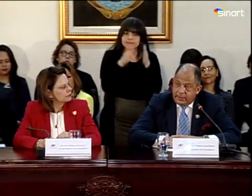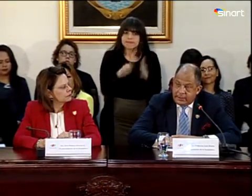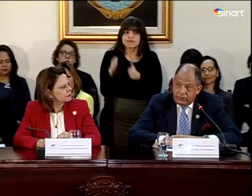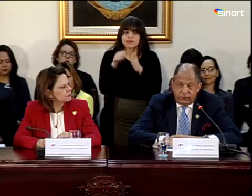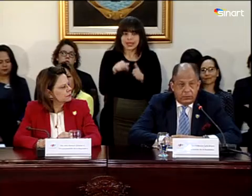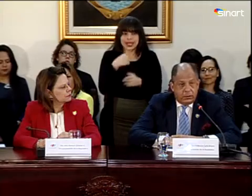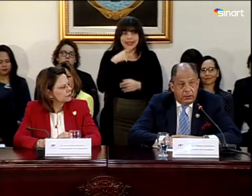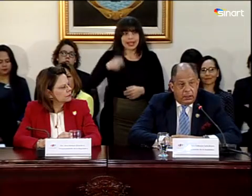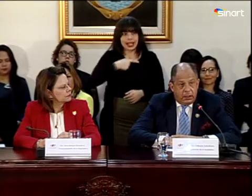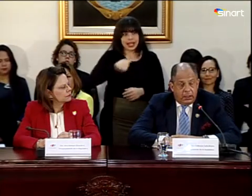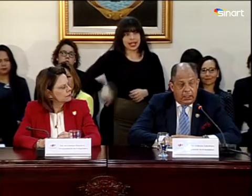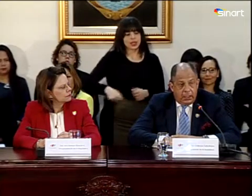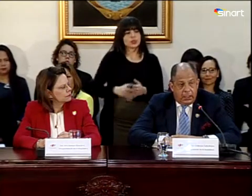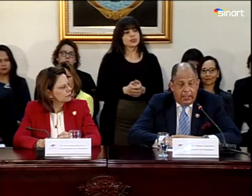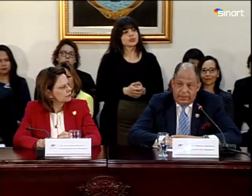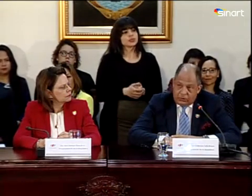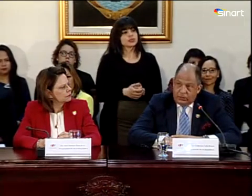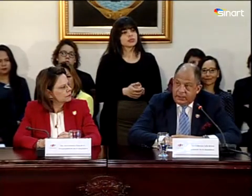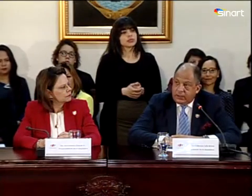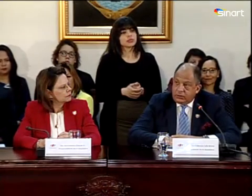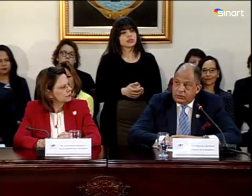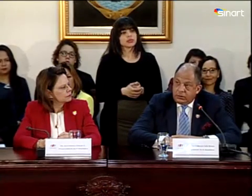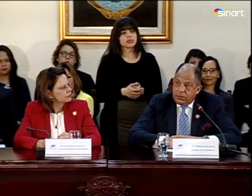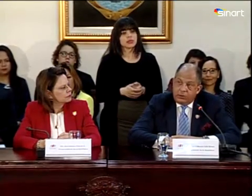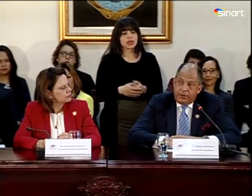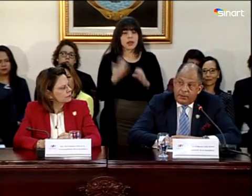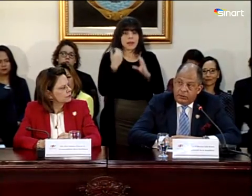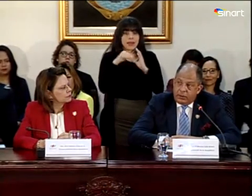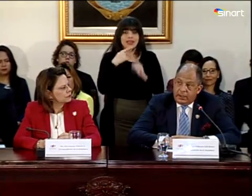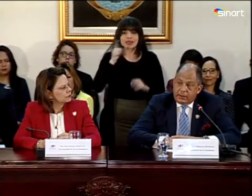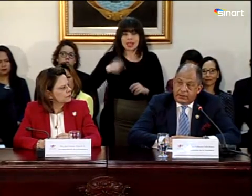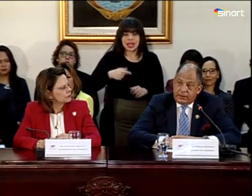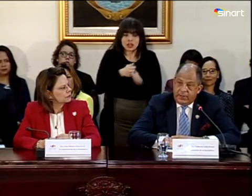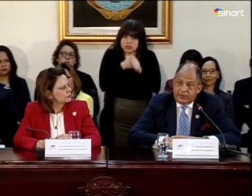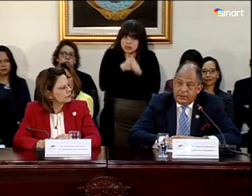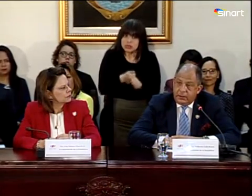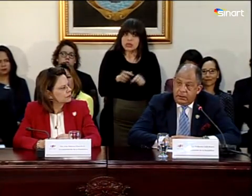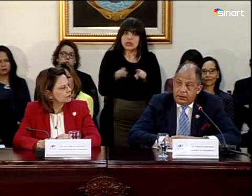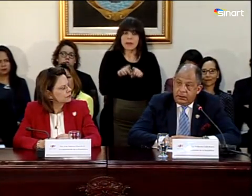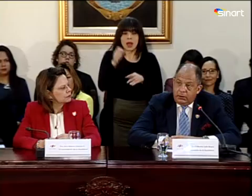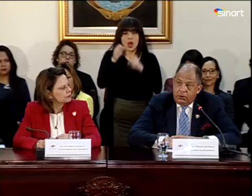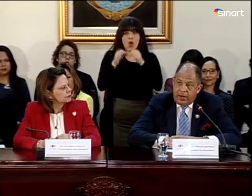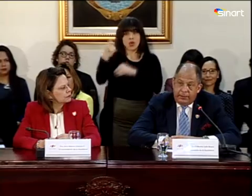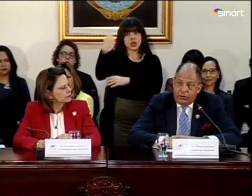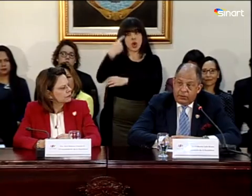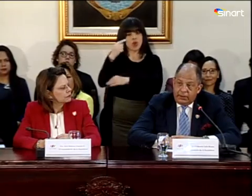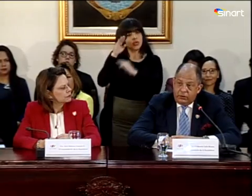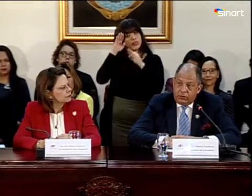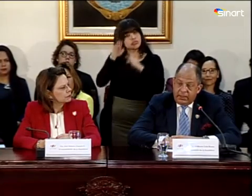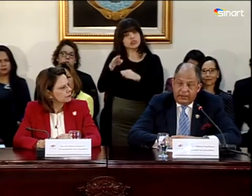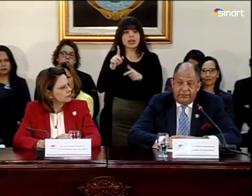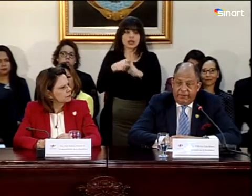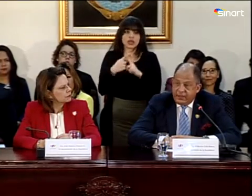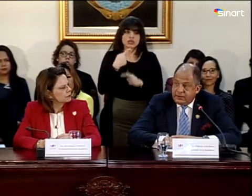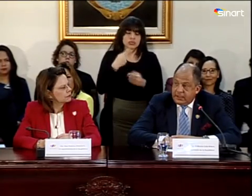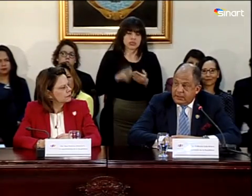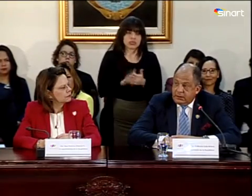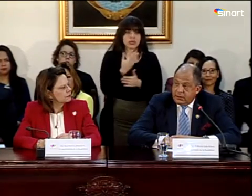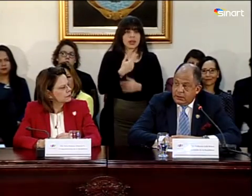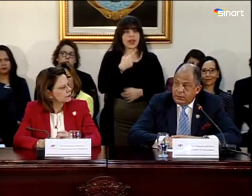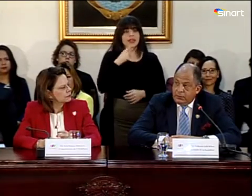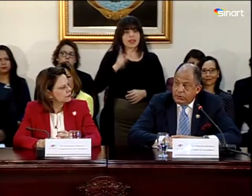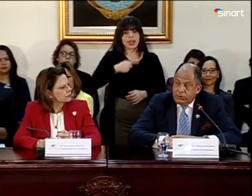este decreto. Emito el decreto en cumplimiento de lo que la Corte establece. No hay, por lo tanto,